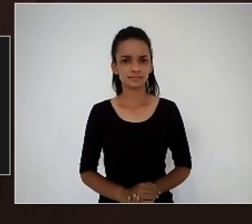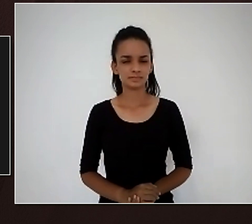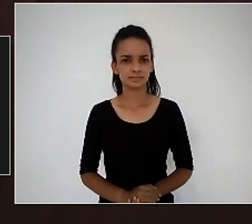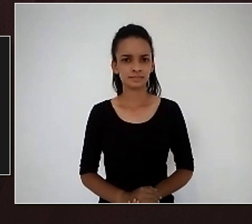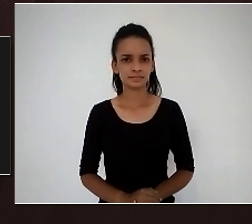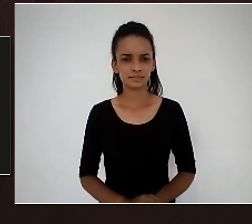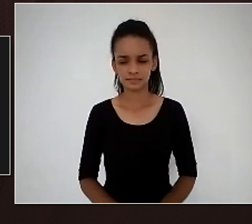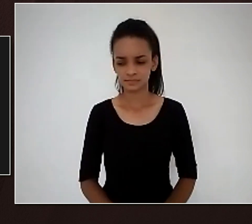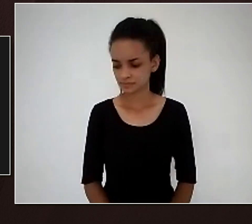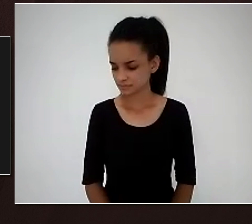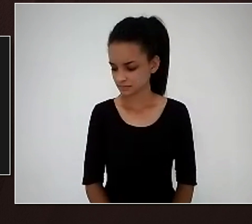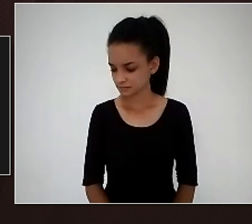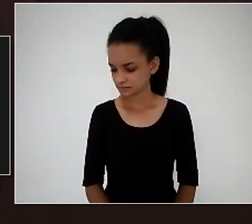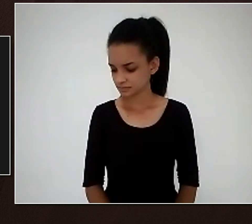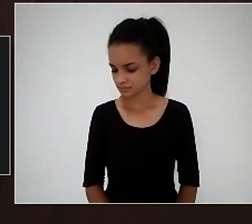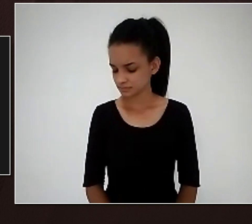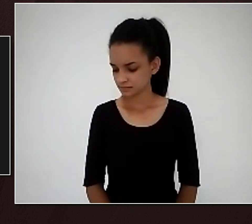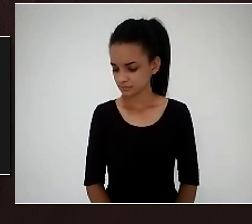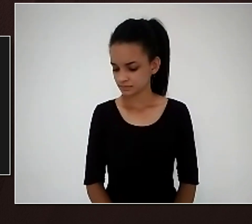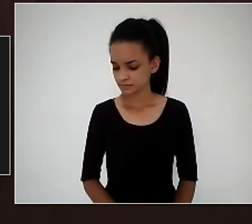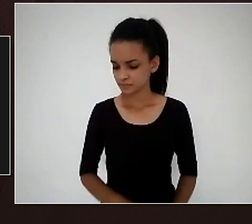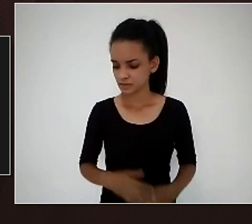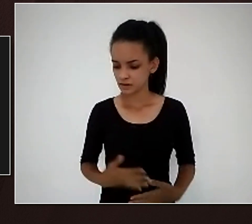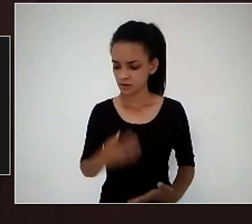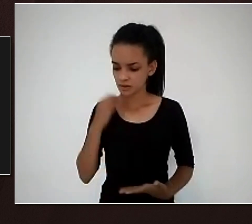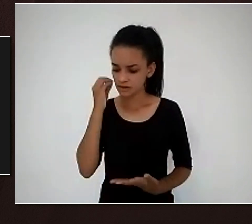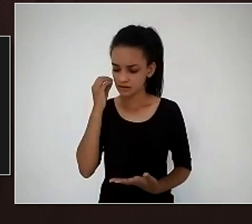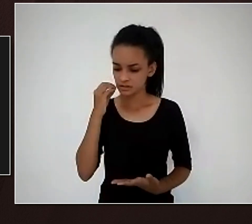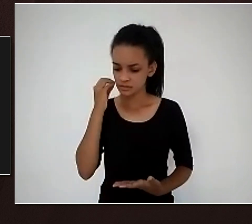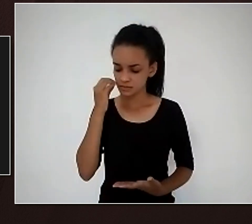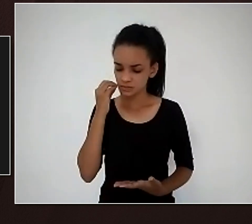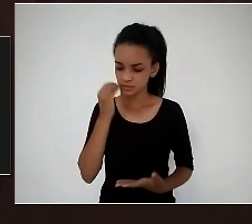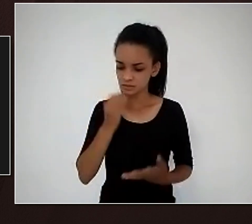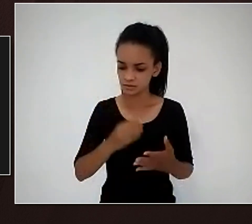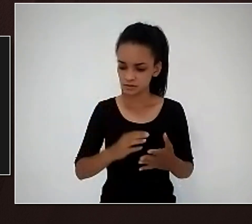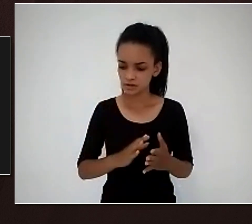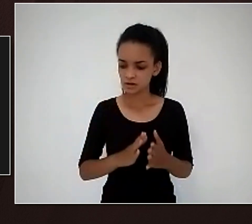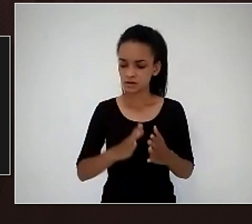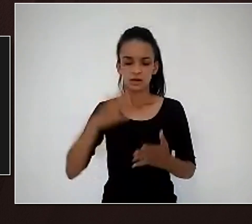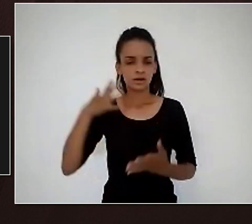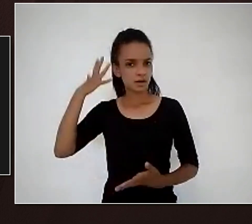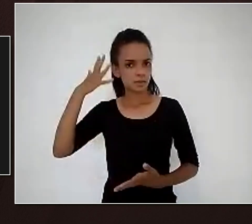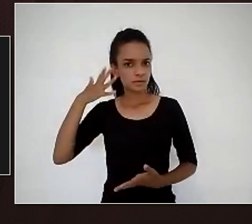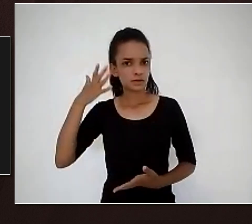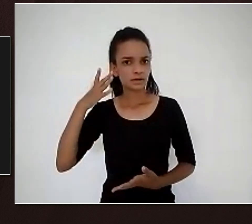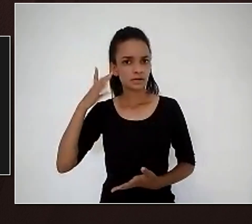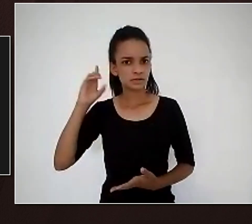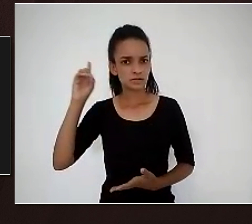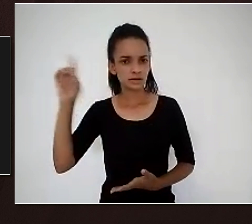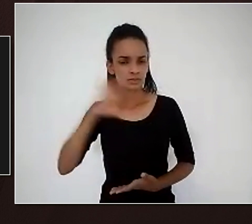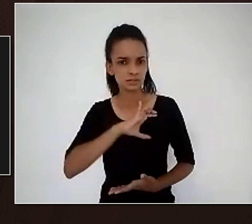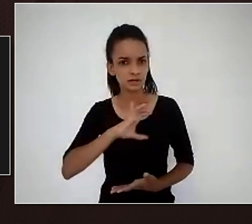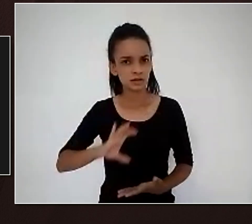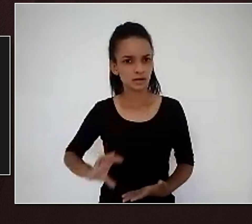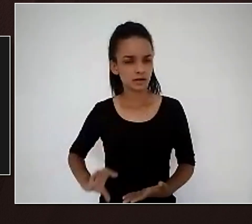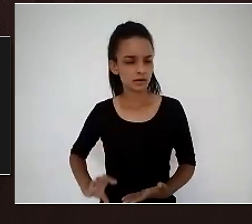nosotros perdemos el disfrute, ¿no?, de todas las palabras, de todas las cosas, y nos volvemos críticos, nos